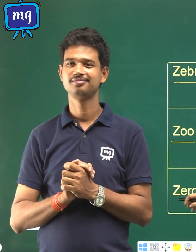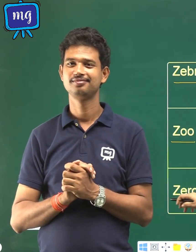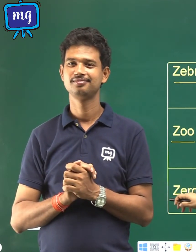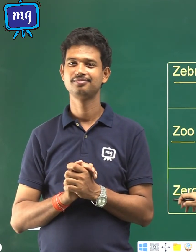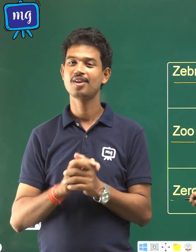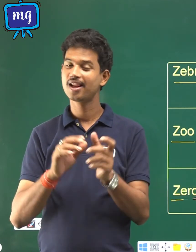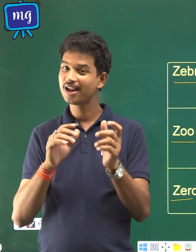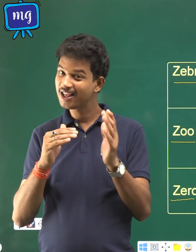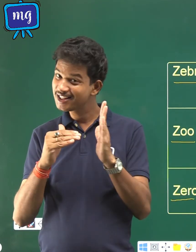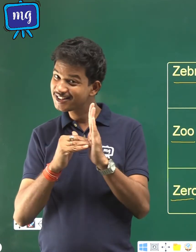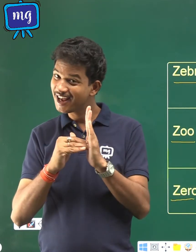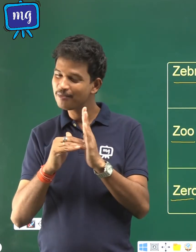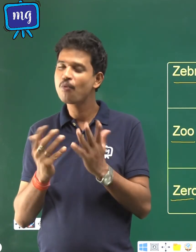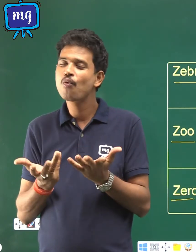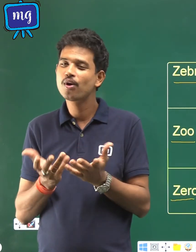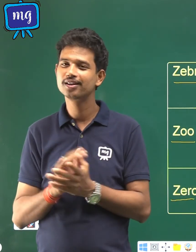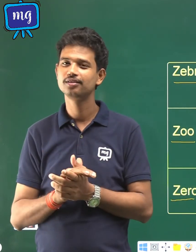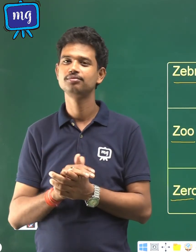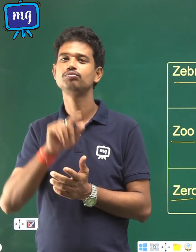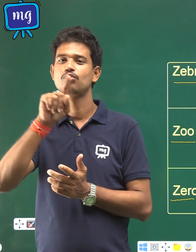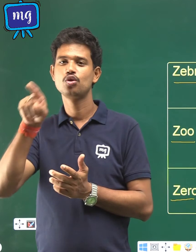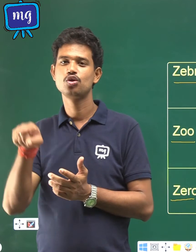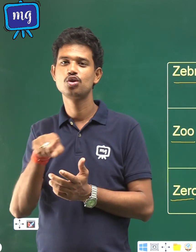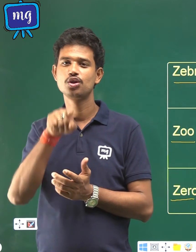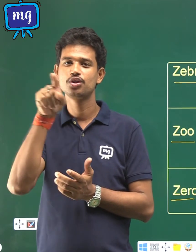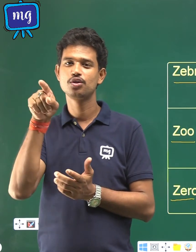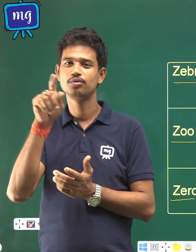Z for zero।